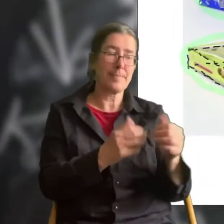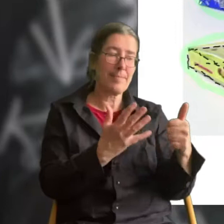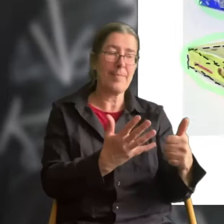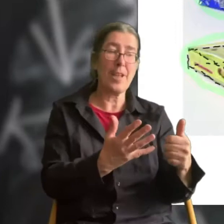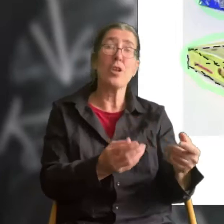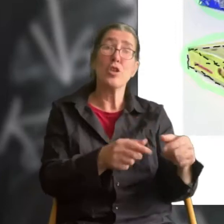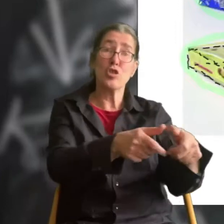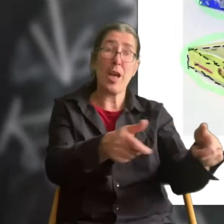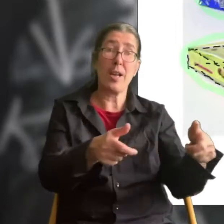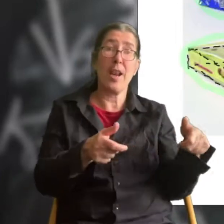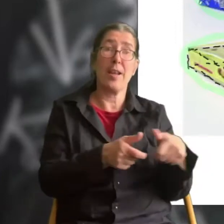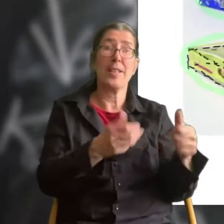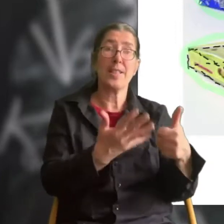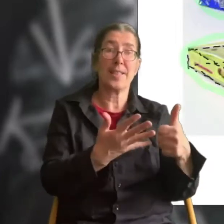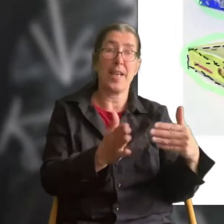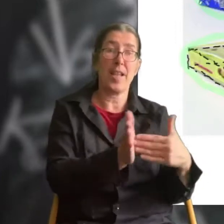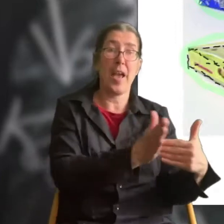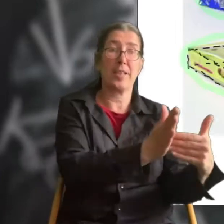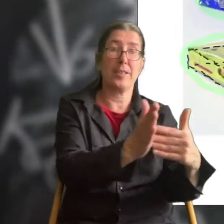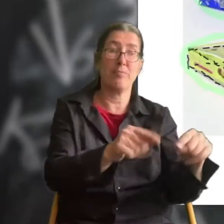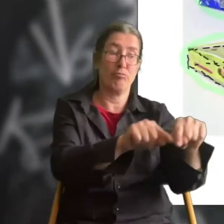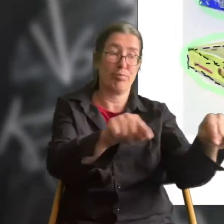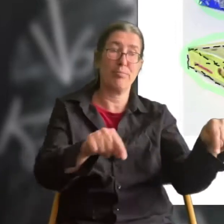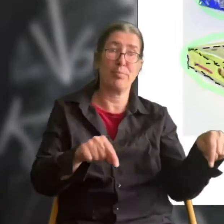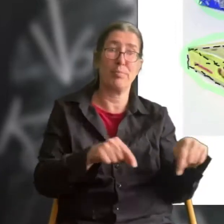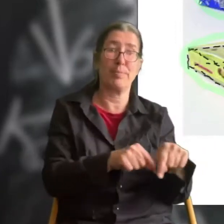Und diese sechseckige Schachtel,